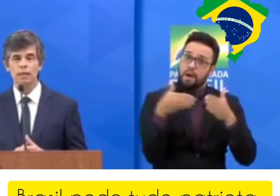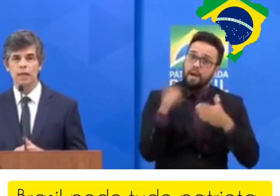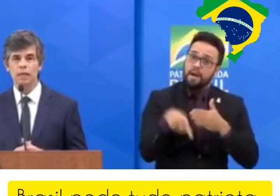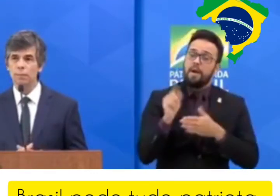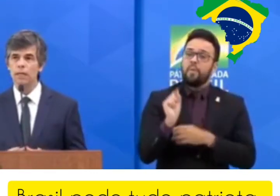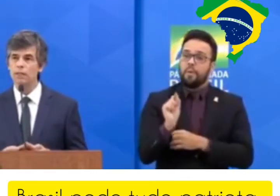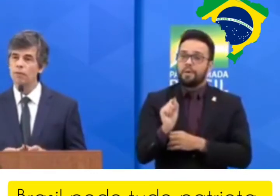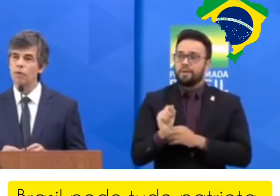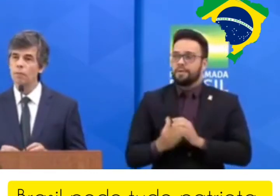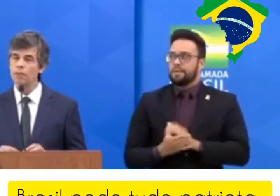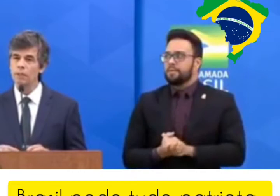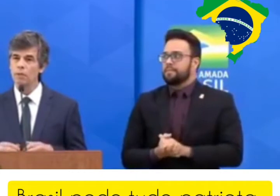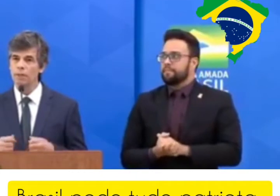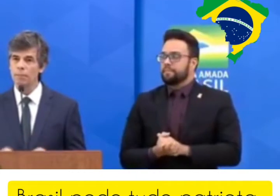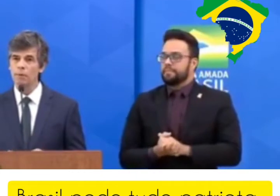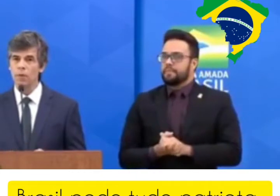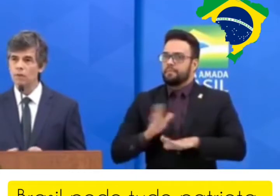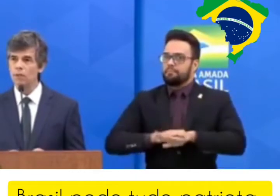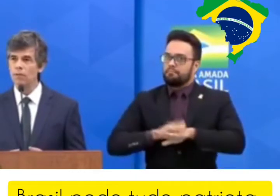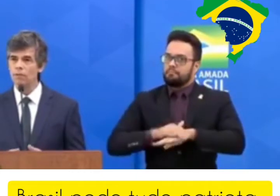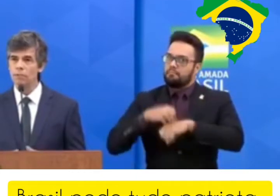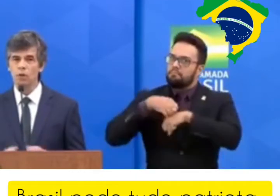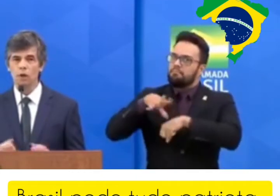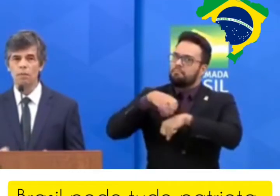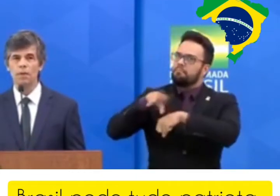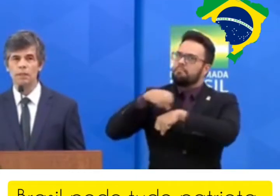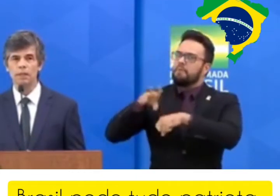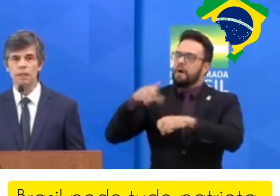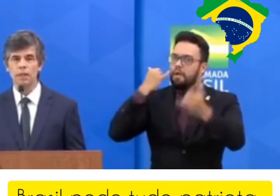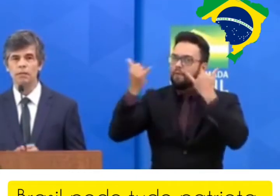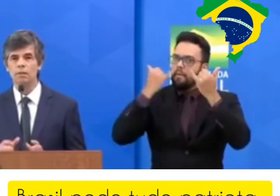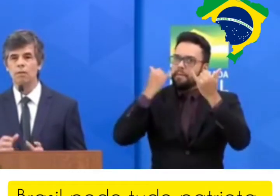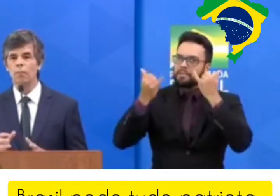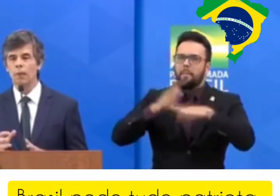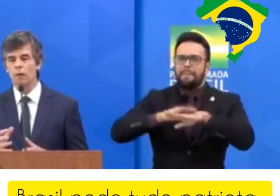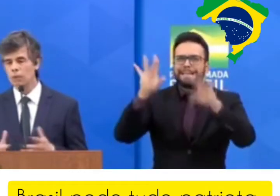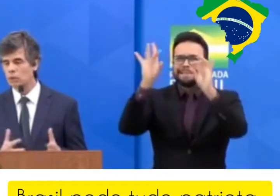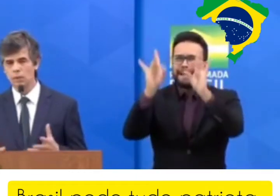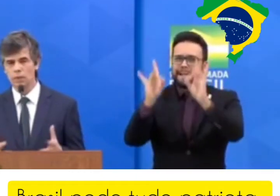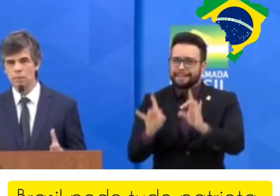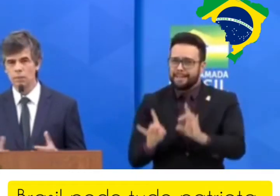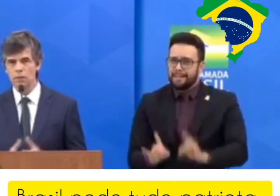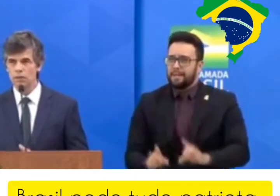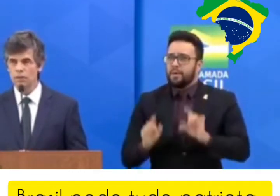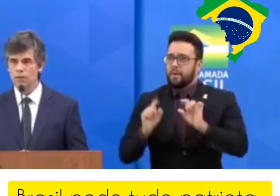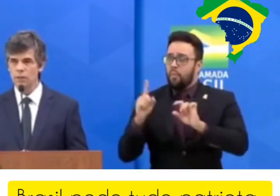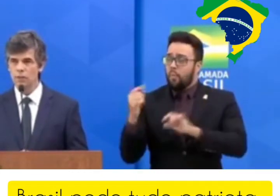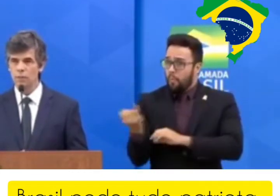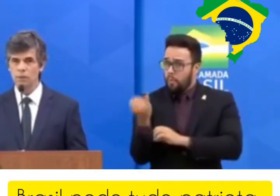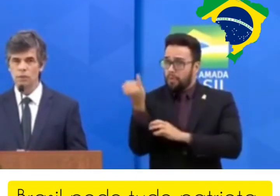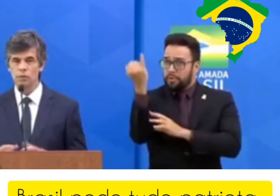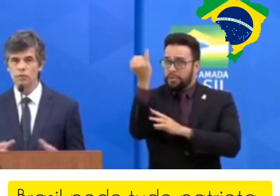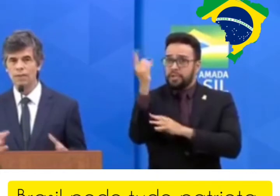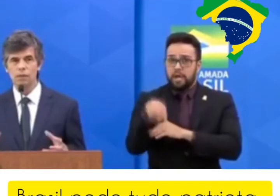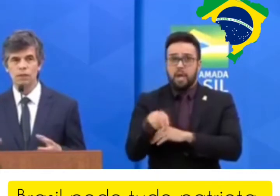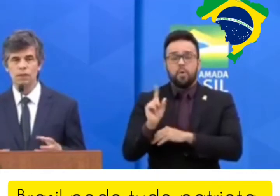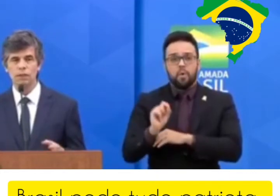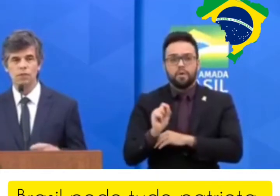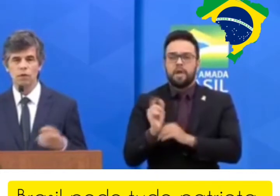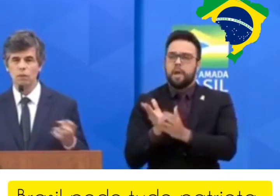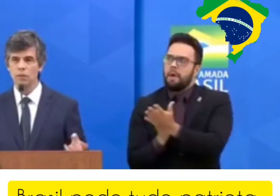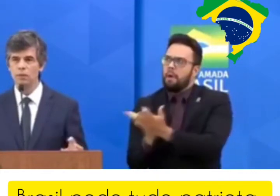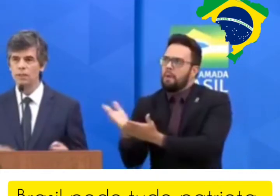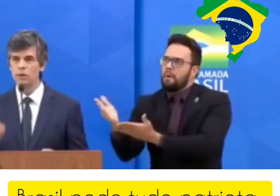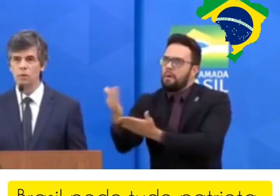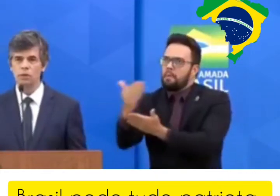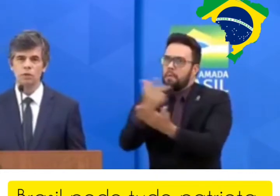é essa parte da informação, capturar isso cada vez melhor, mais detalhado. Uma das coisas que é importante fazer nesse momento é juntar o que a gente